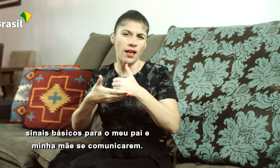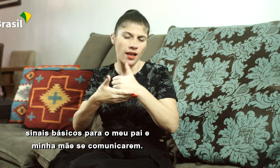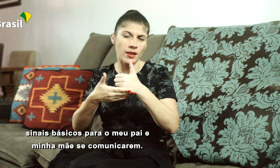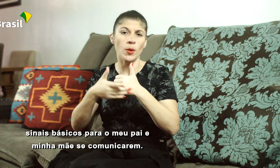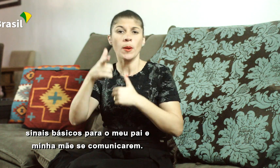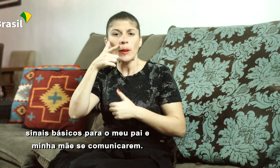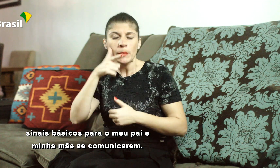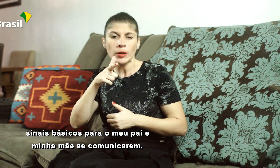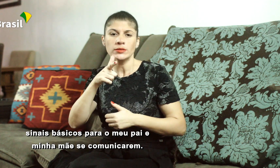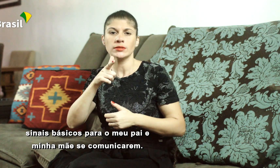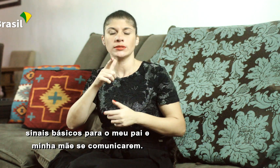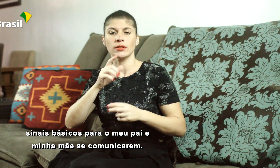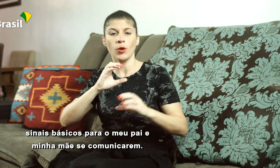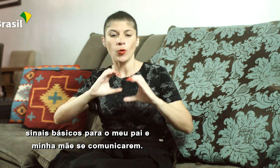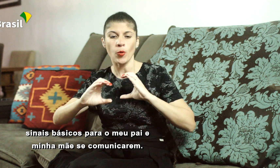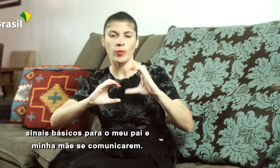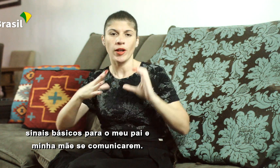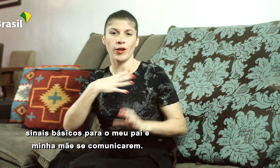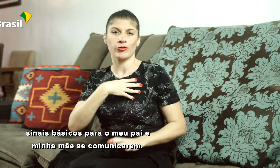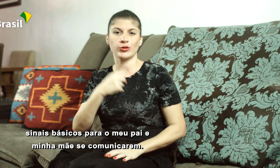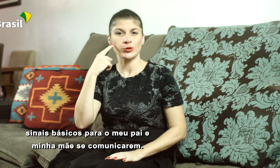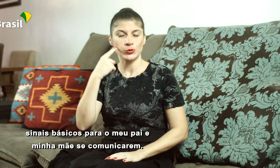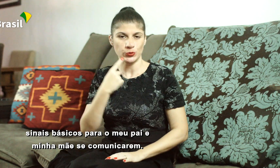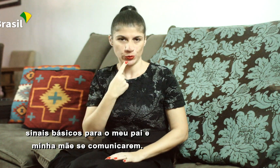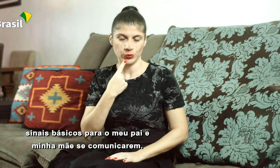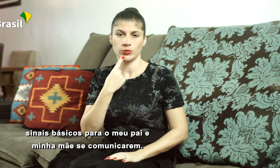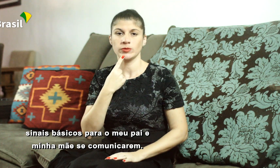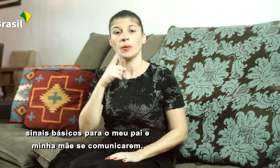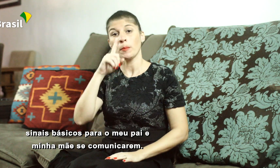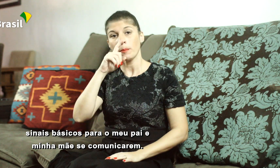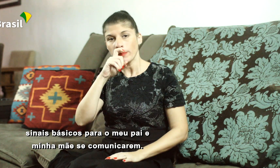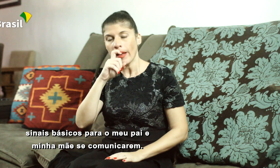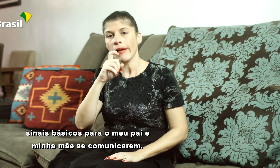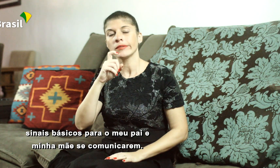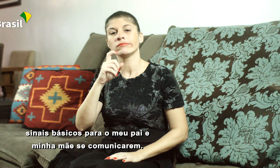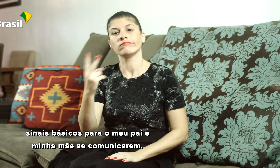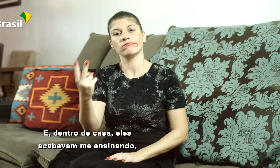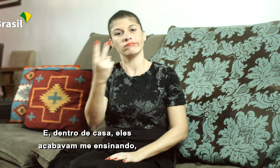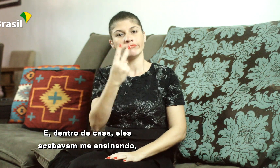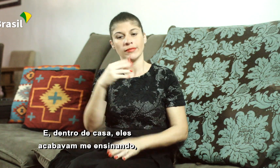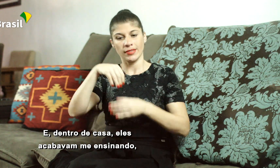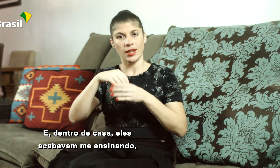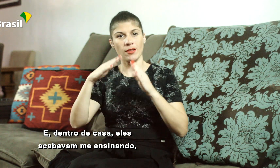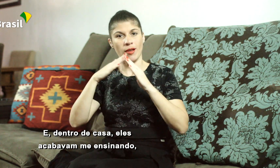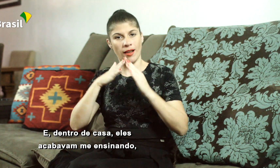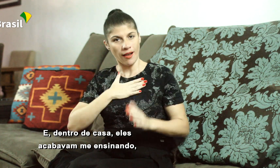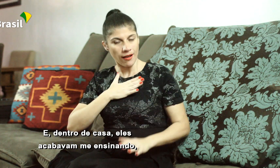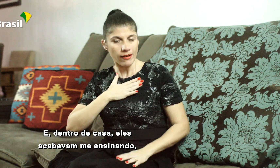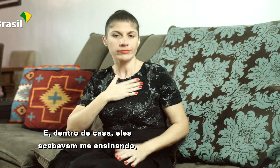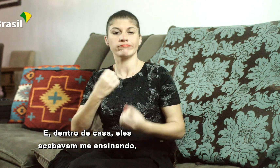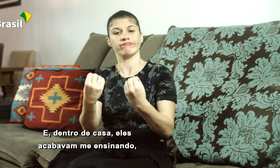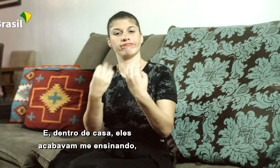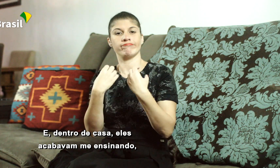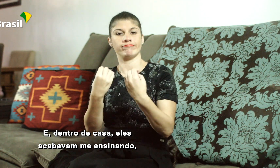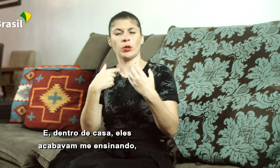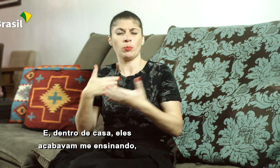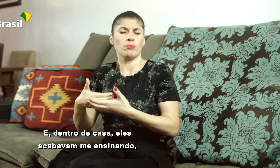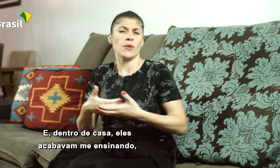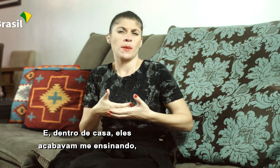sinais básicos para o meu pai e minha mãe se comunicarem. E dentro de casa eles acabavam me